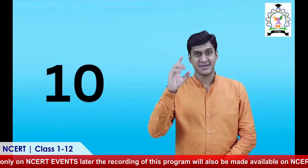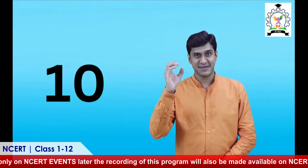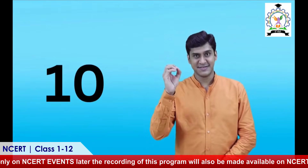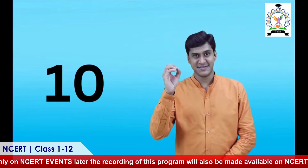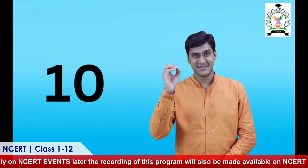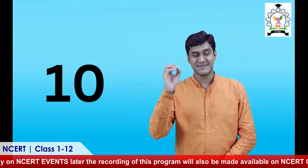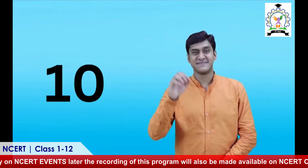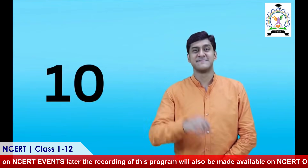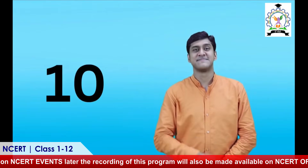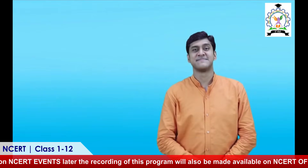10